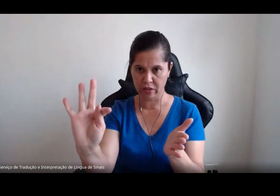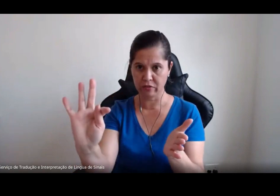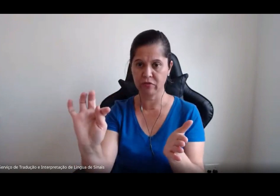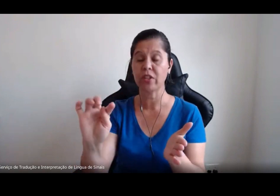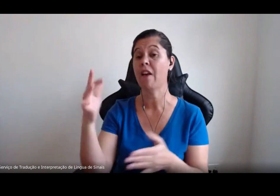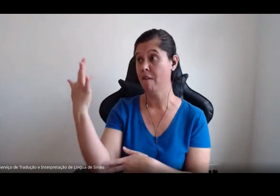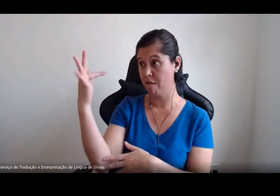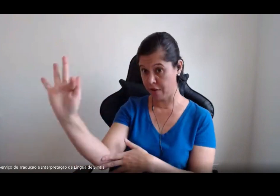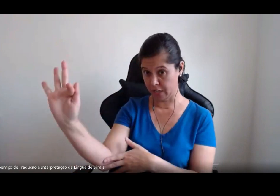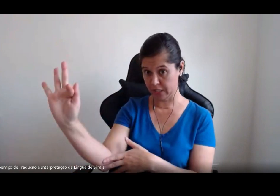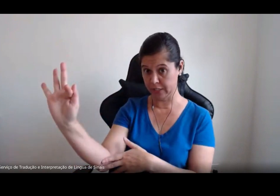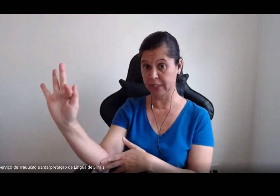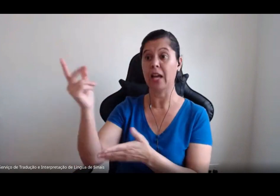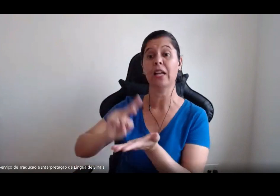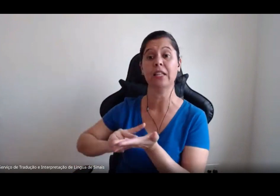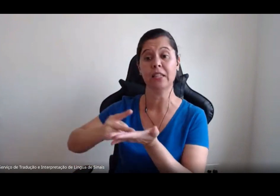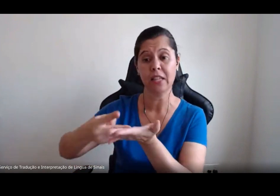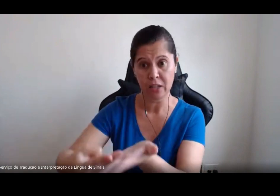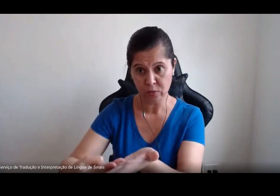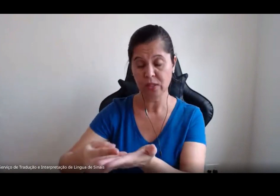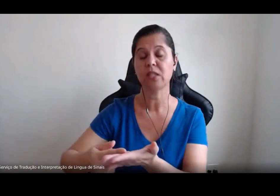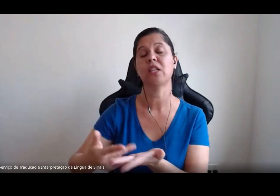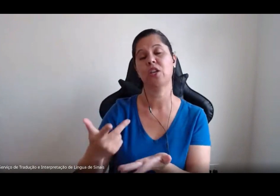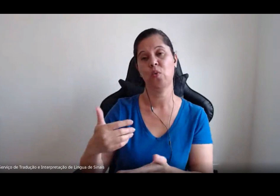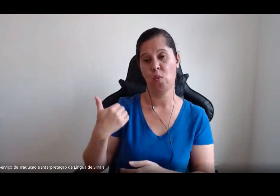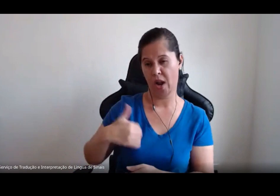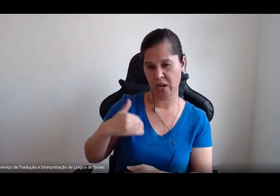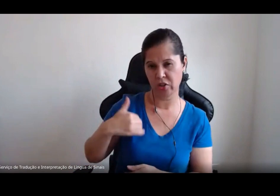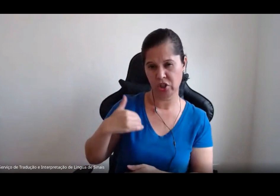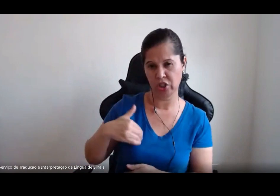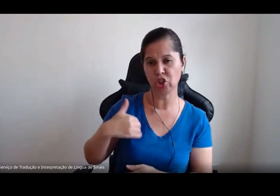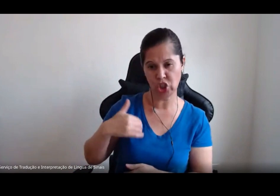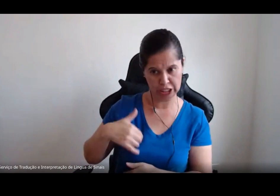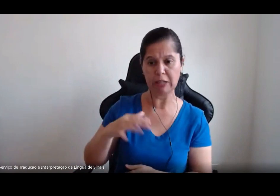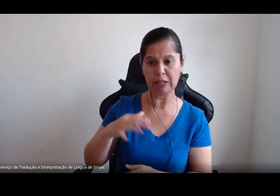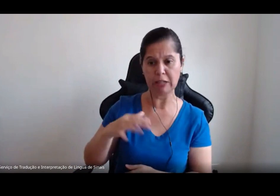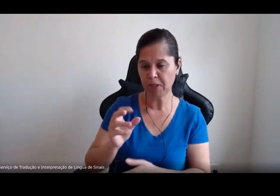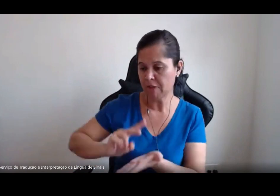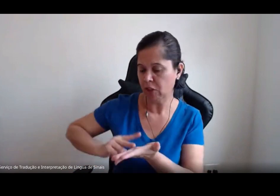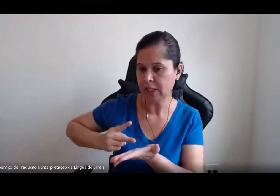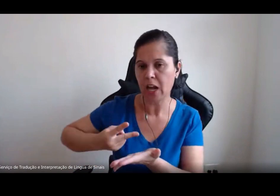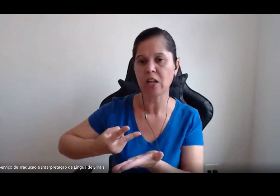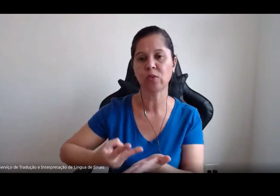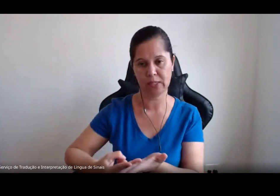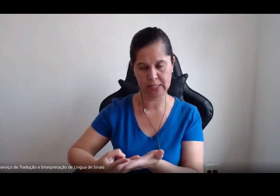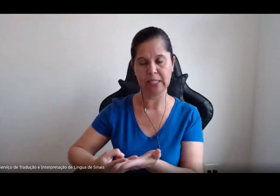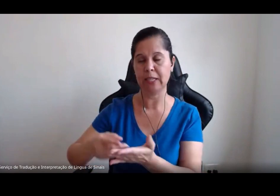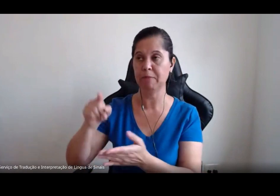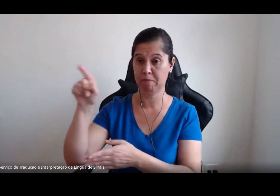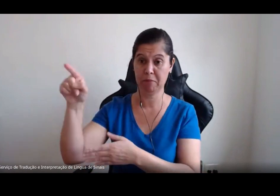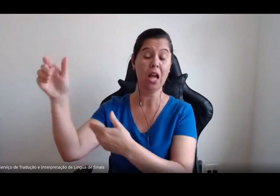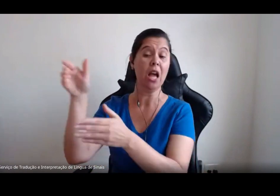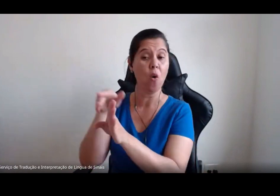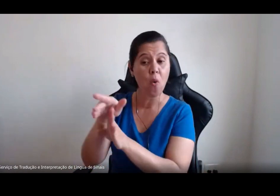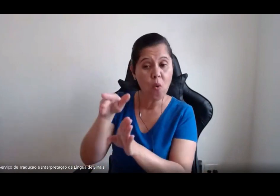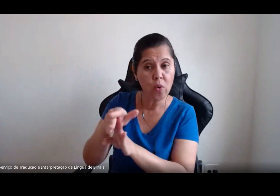96. Ele foi traduzido na Argentina pela Lia Barella, uma amiga querida da Universidade 13 de Fevereiro, na Argentina, que foi orientada